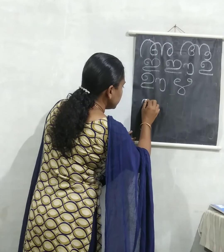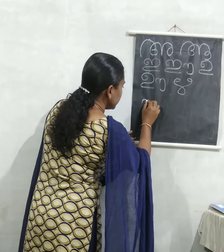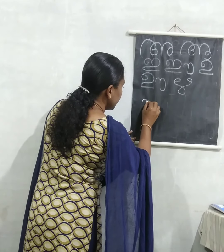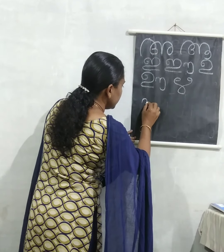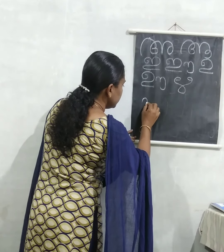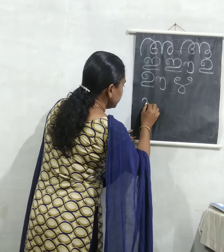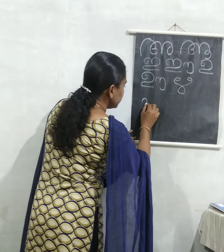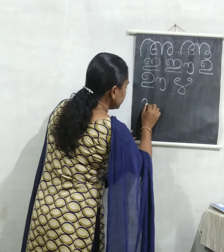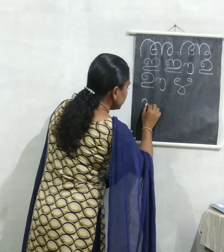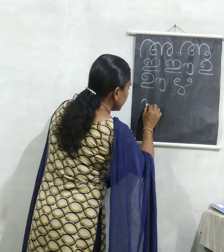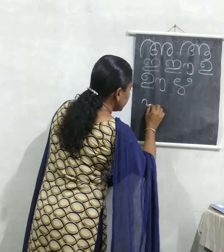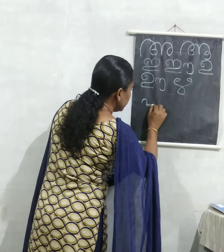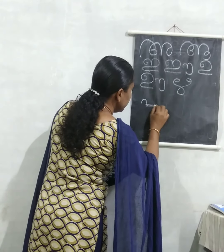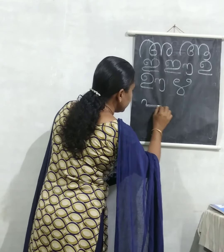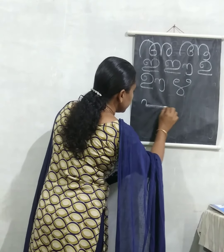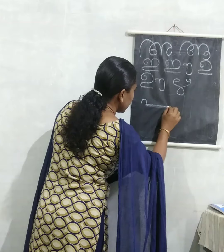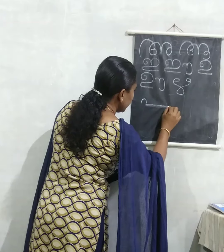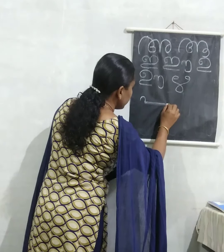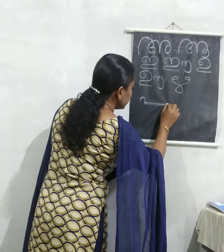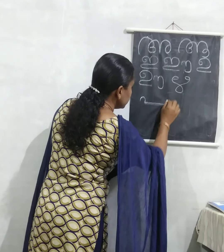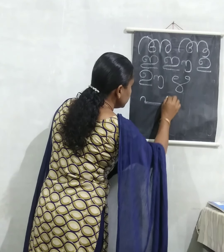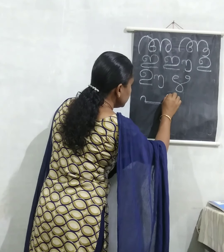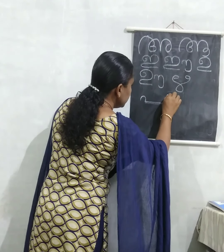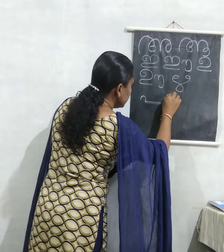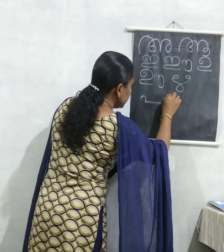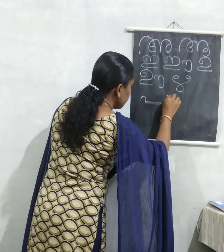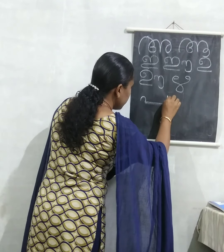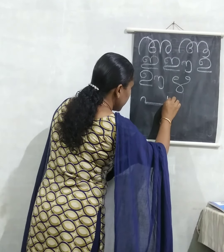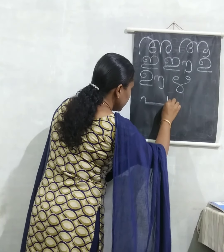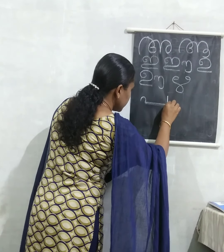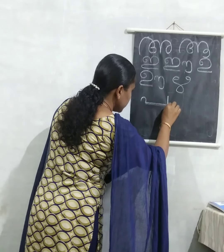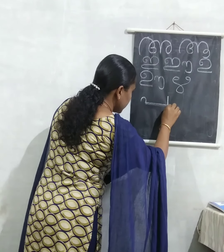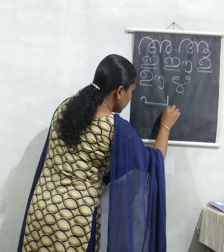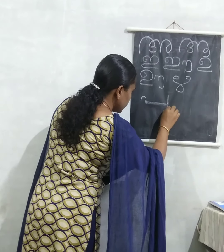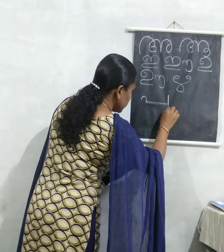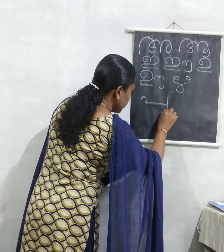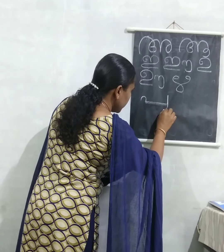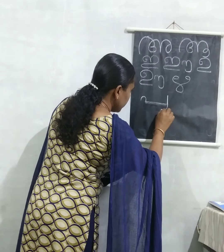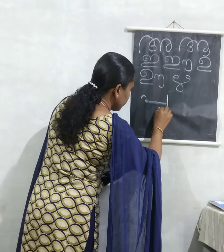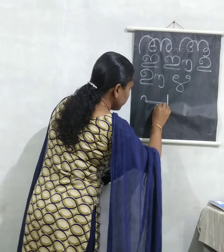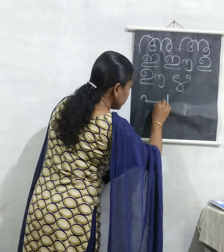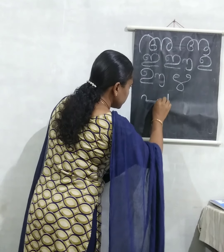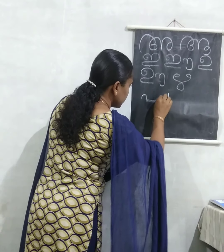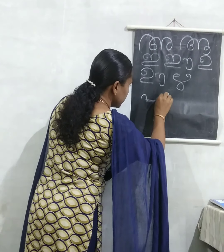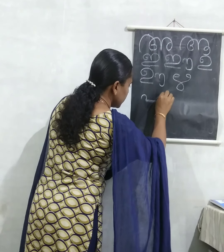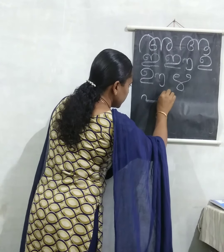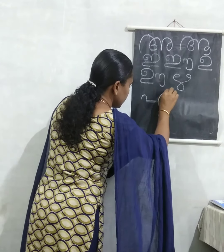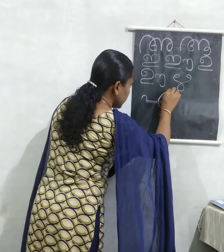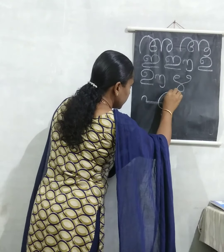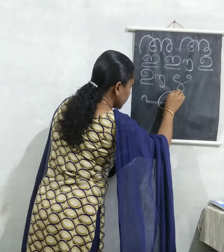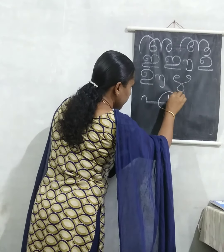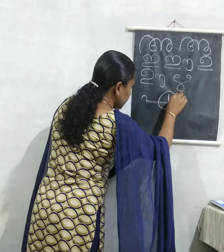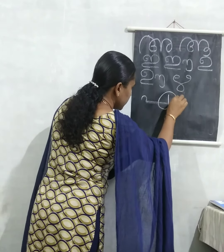എന്നിങ്ങനെ എഴുതിയിട്ട് ഇതാ ഇങ്ങനെ വന്നിട്ട് പായതാ താഴോട്ട് ഇങ്ങനെ വന്ന്